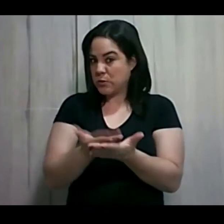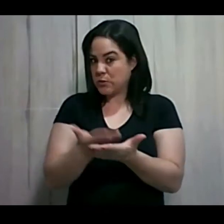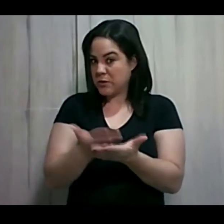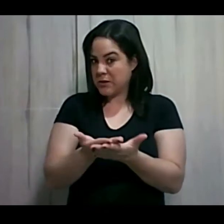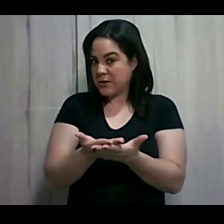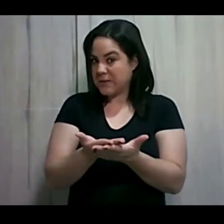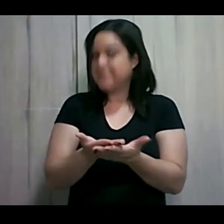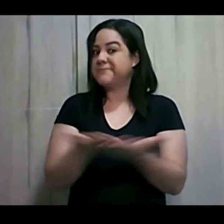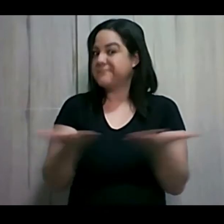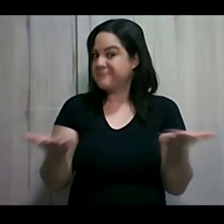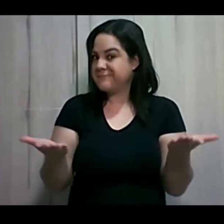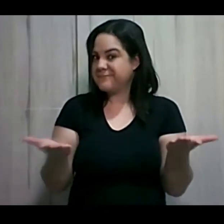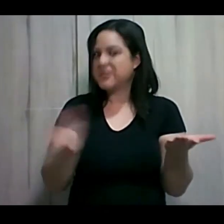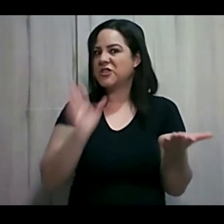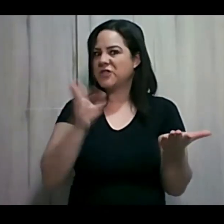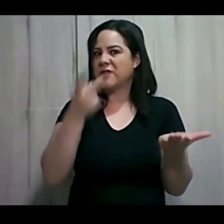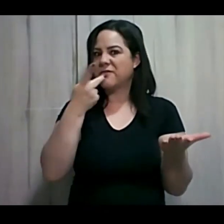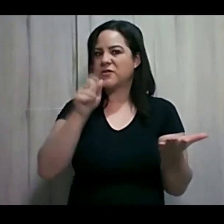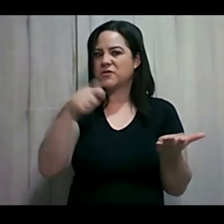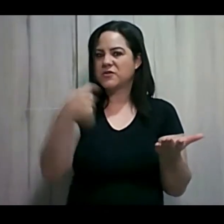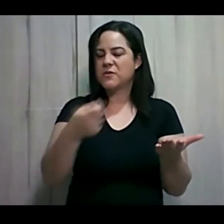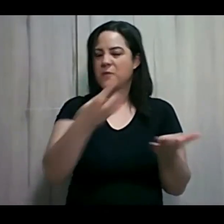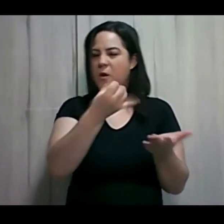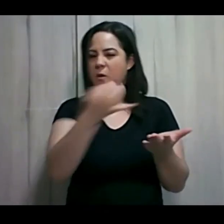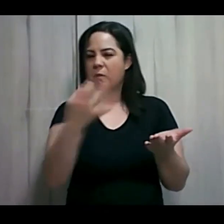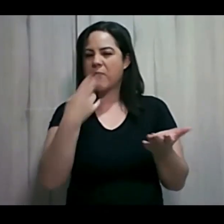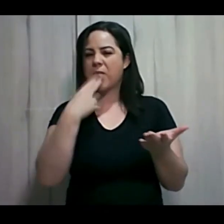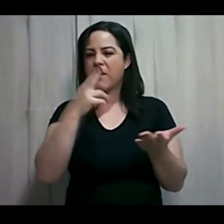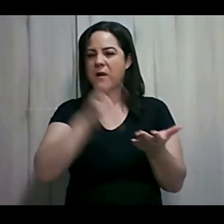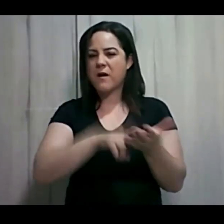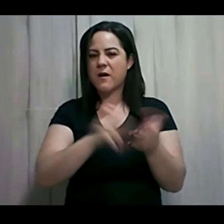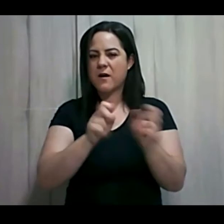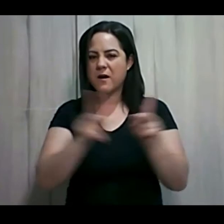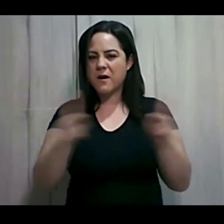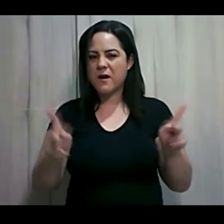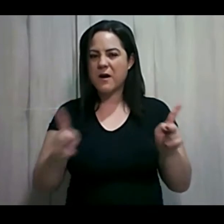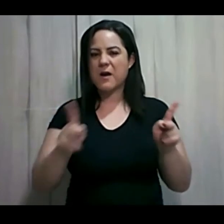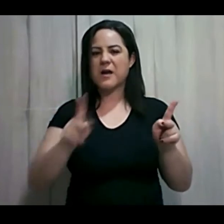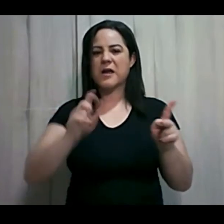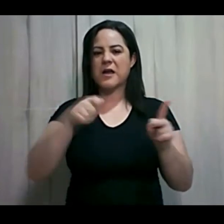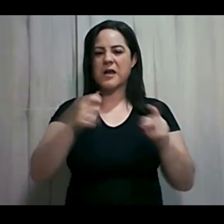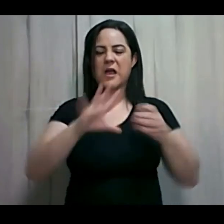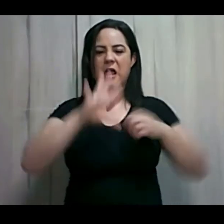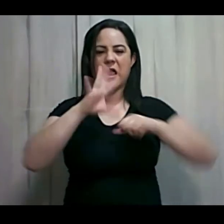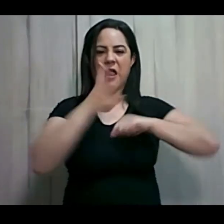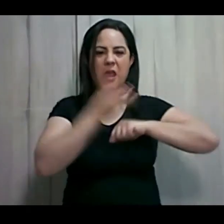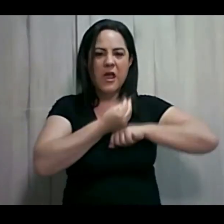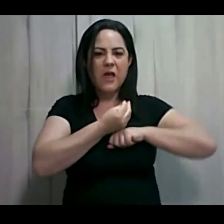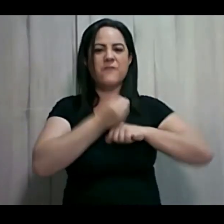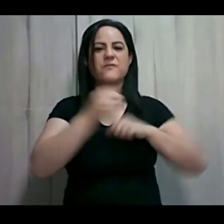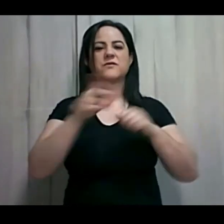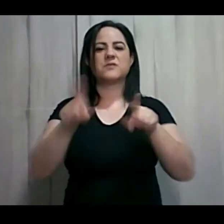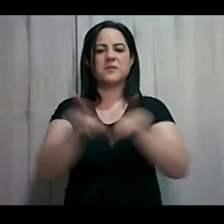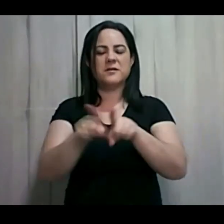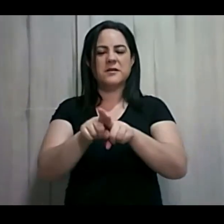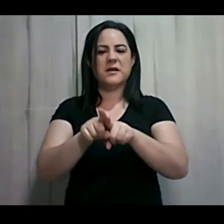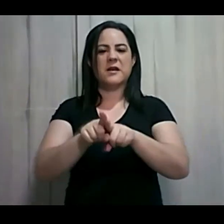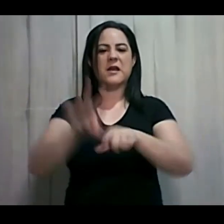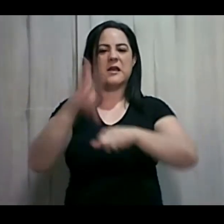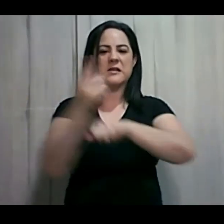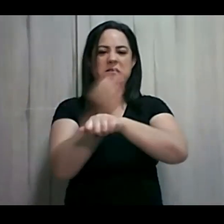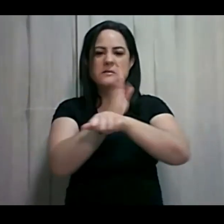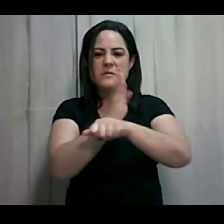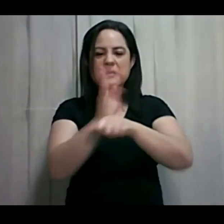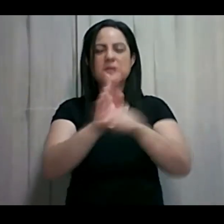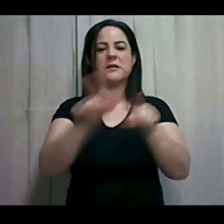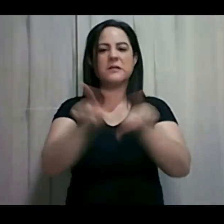Já falamos sobre as cartas de Apocalipse às igrejas de Éfeso, Esmirna e Pérgamo. E agora vamos estudar